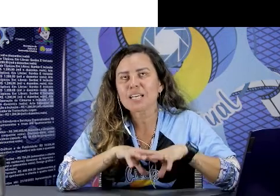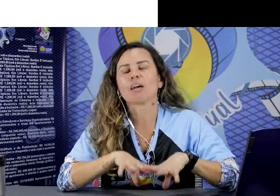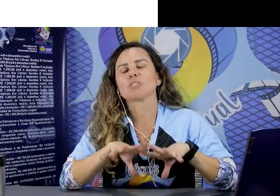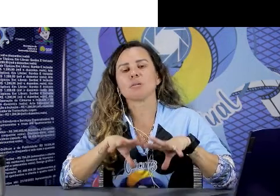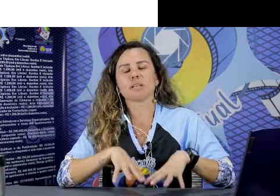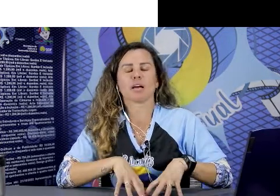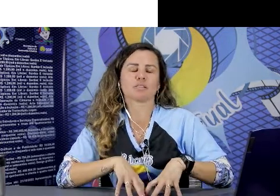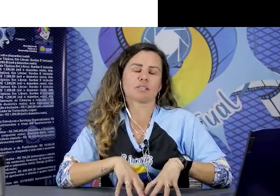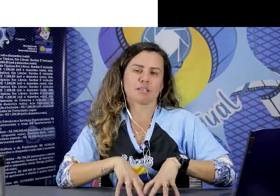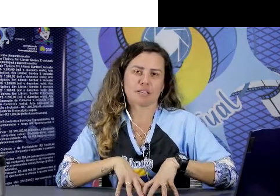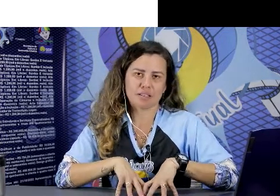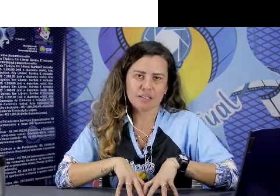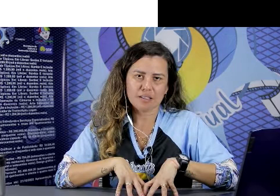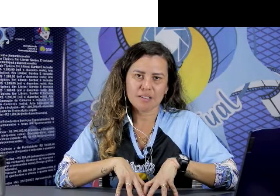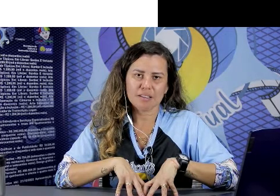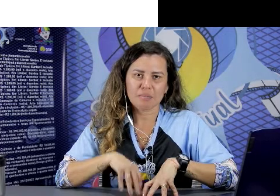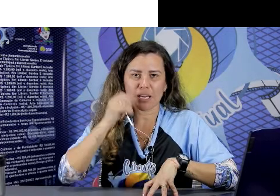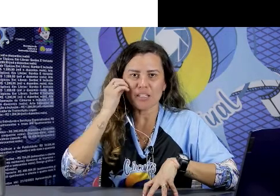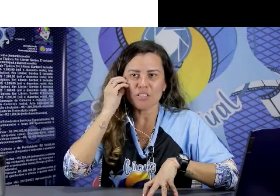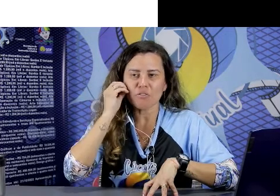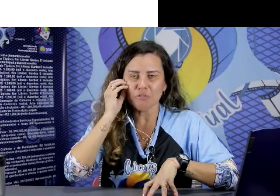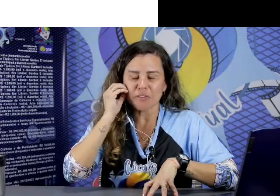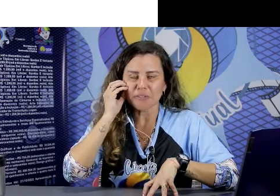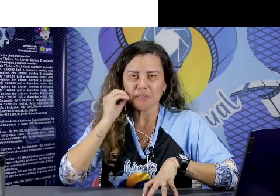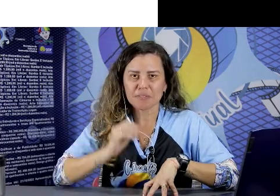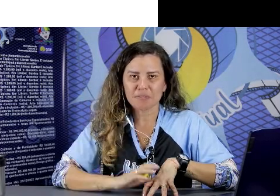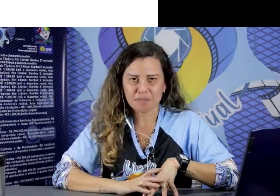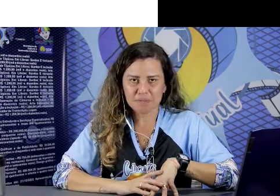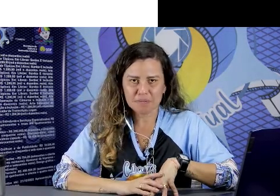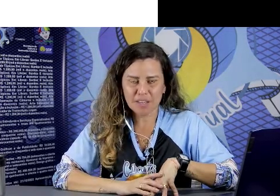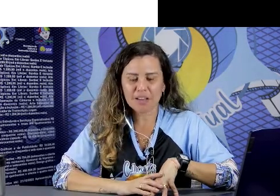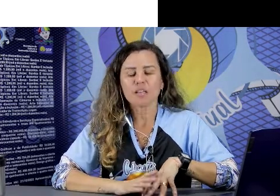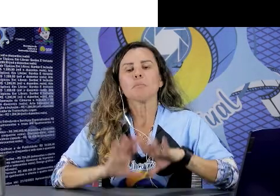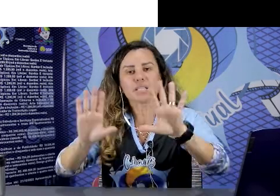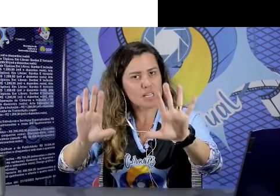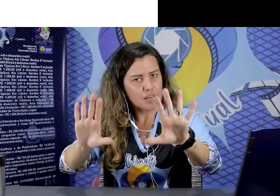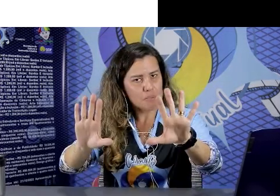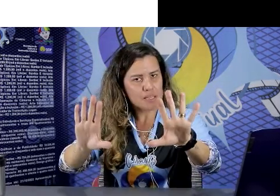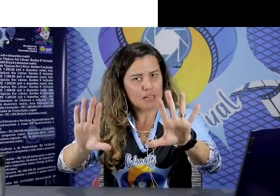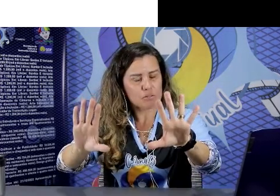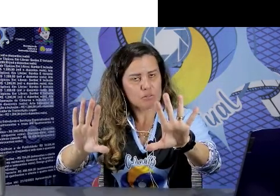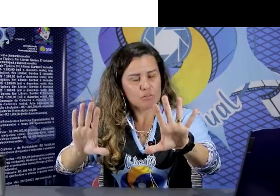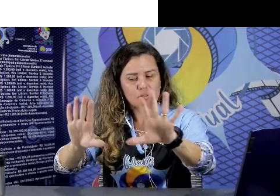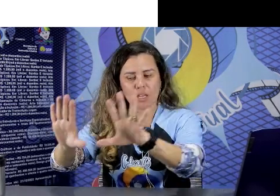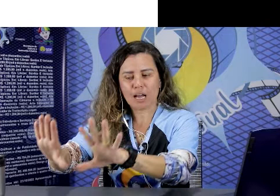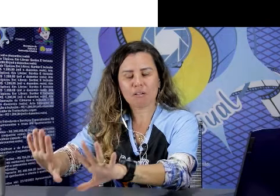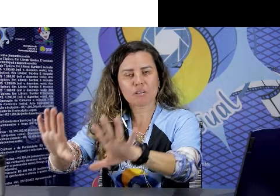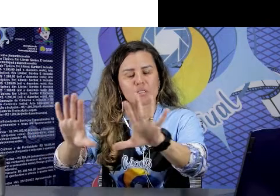os elementares, para ele se desenvolver, né? Mas ele é alimentado, tem água e